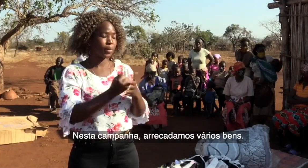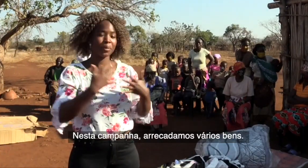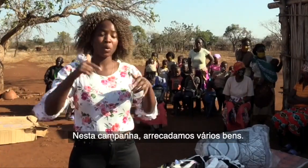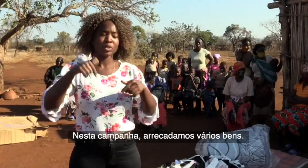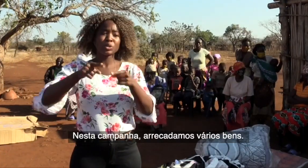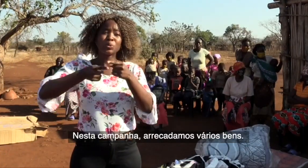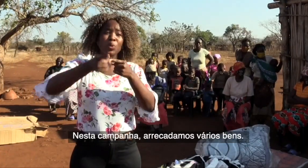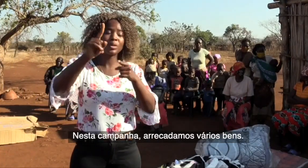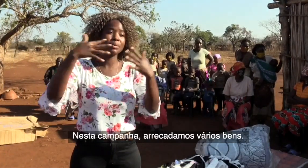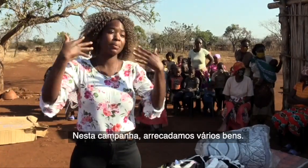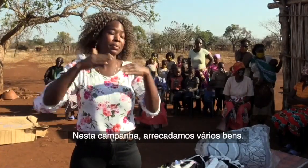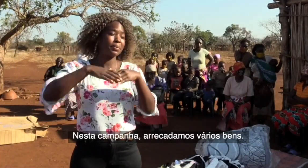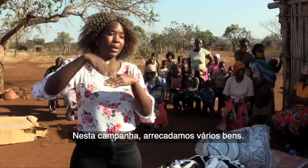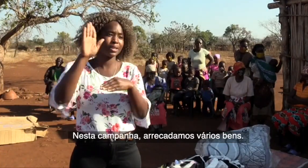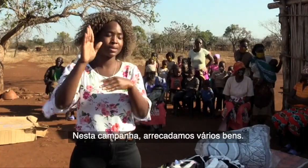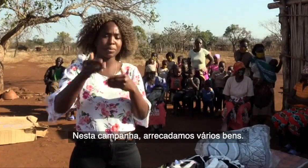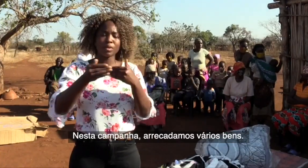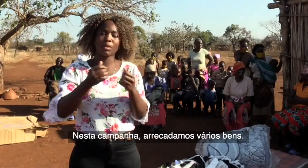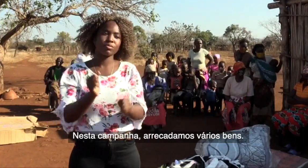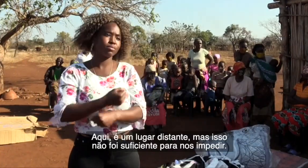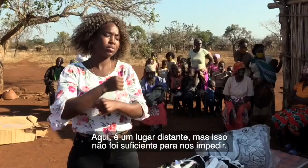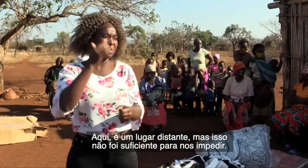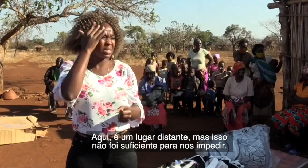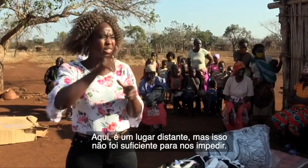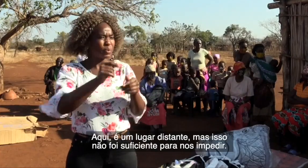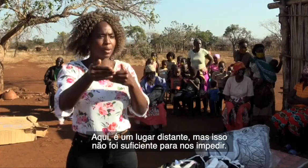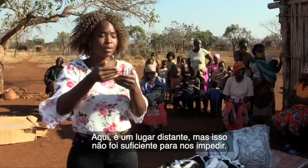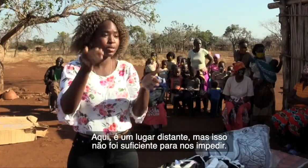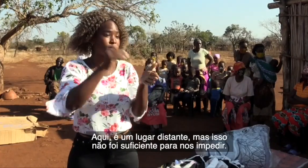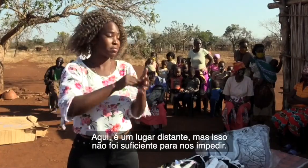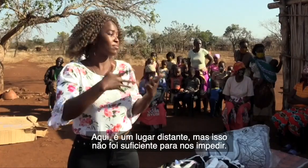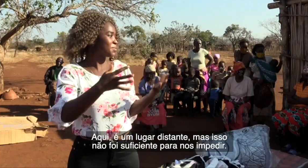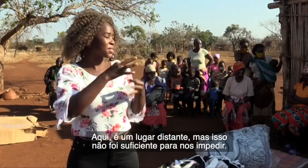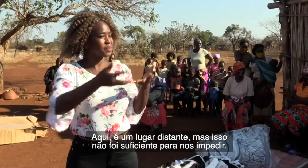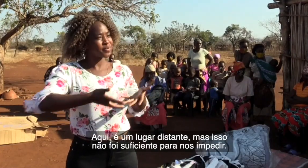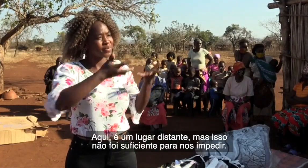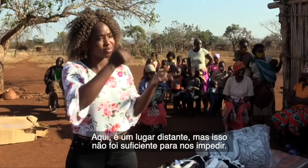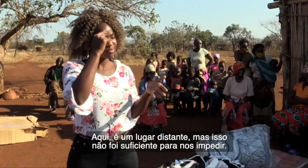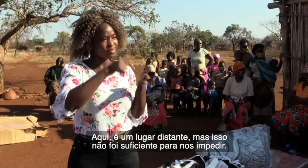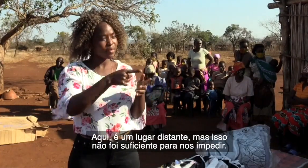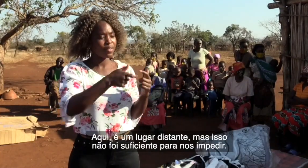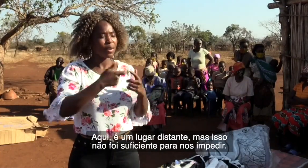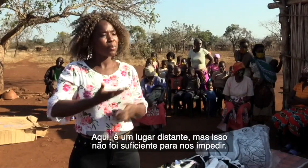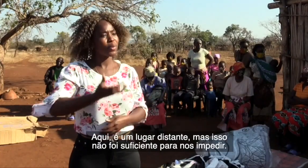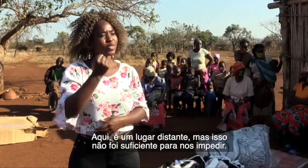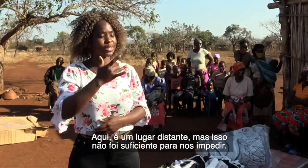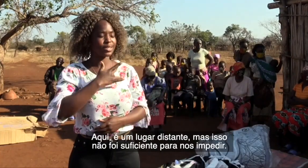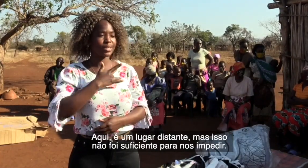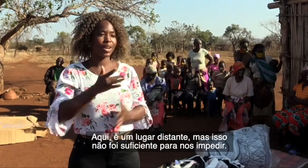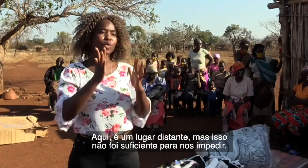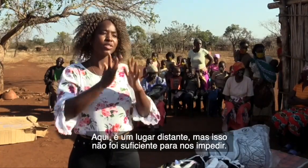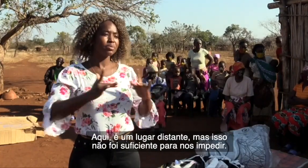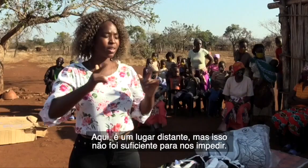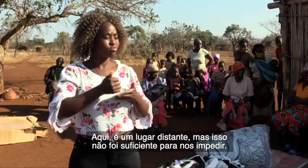em frente e conseguimos arrecadar vários bens e sabendo que aqui é um local tão longe, mas conseguimos vir cá,